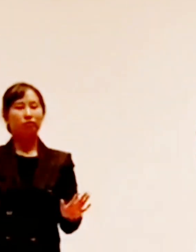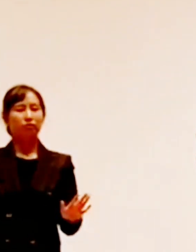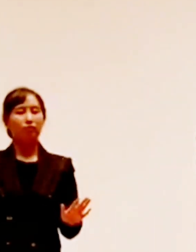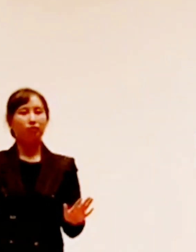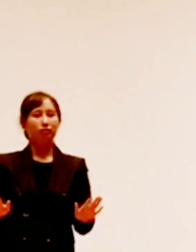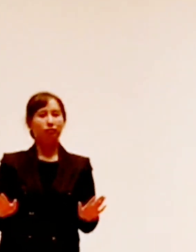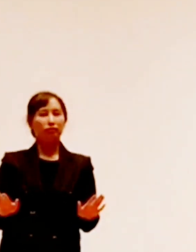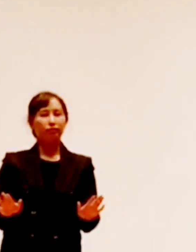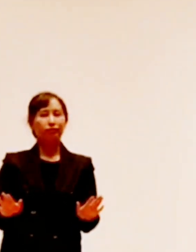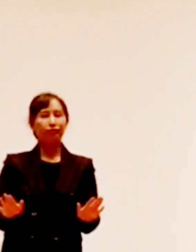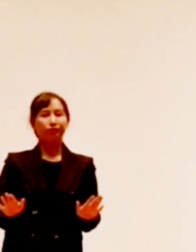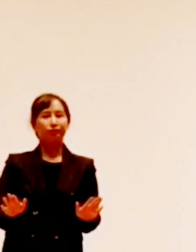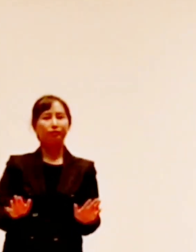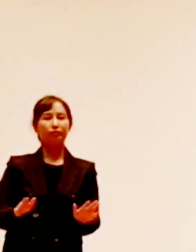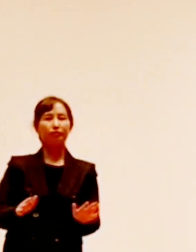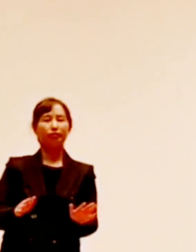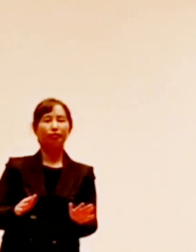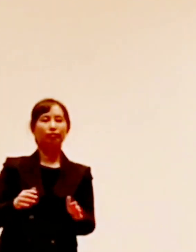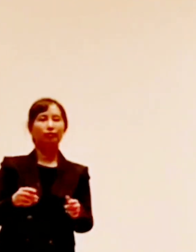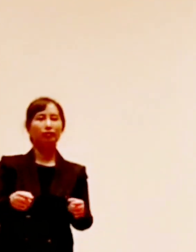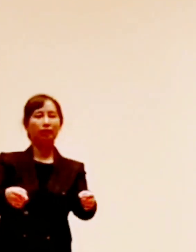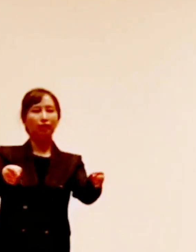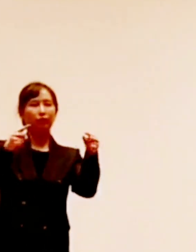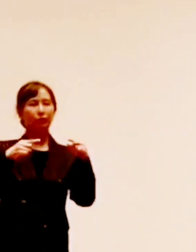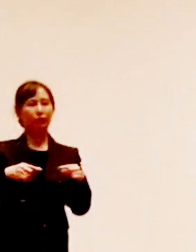자리에 들어오면서